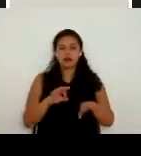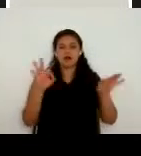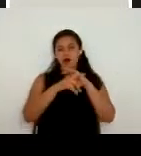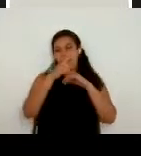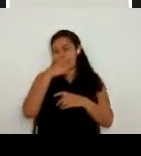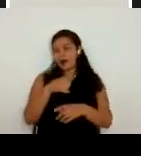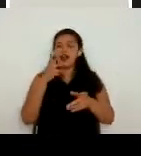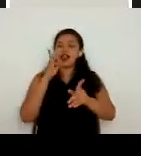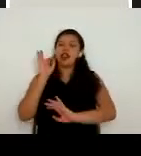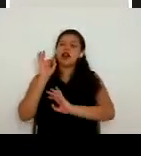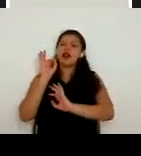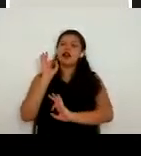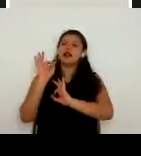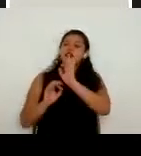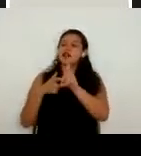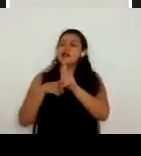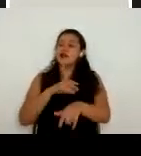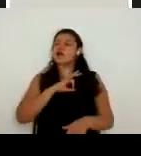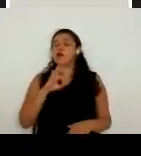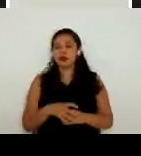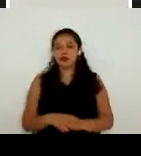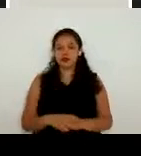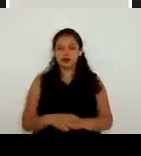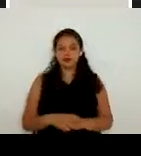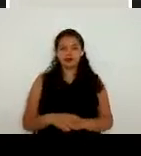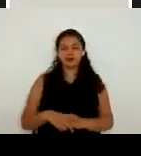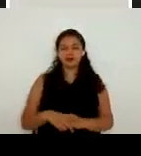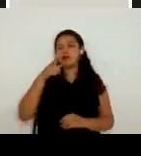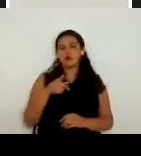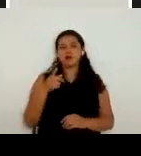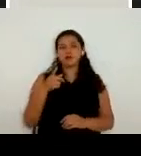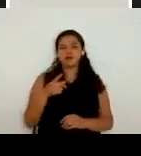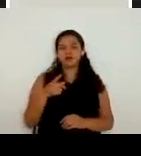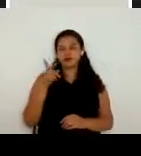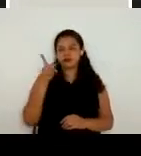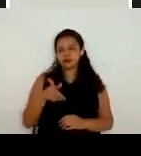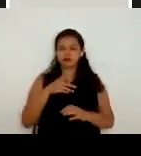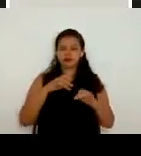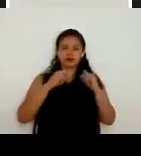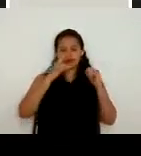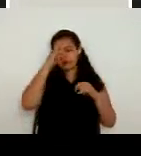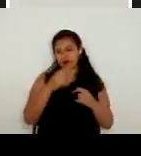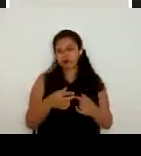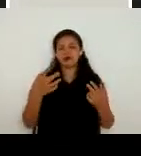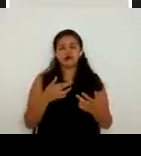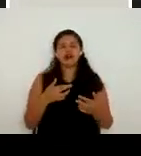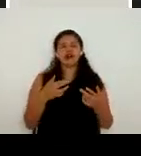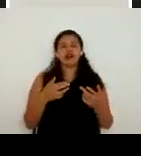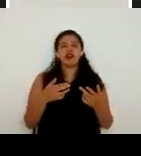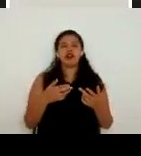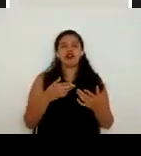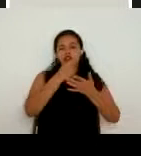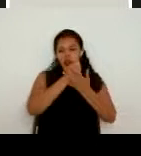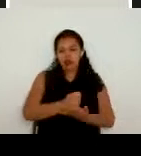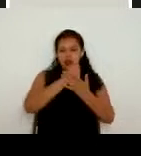tratamiento ella trabaja en una institución de rehabilitación entonces le preocupa mucho que